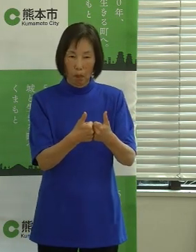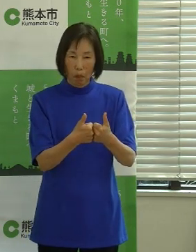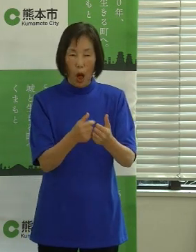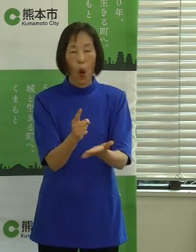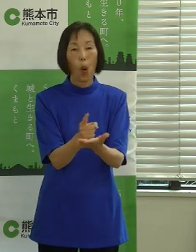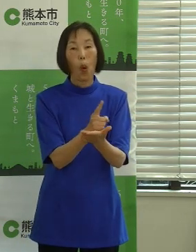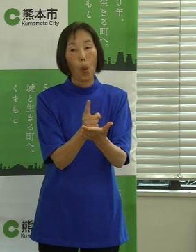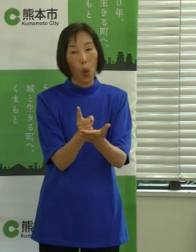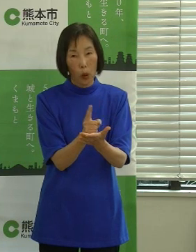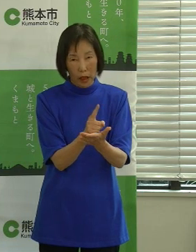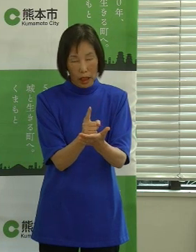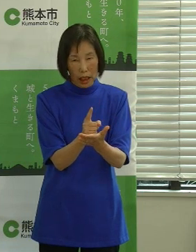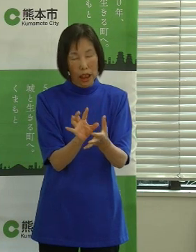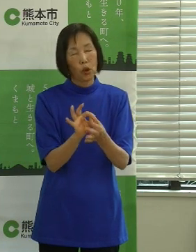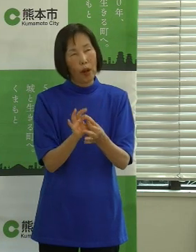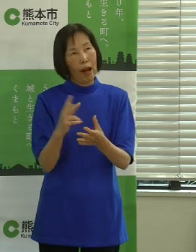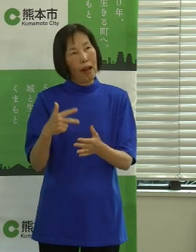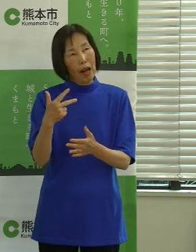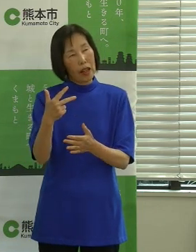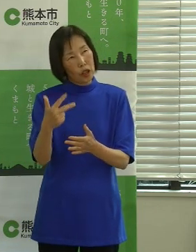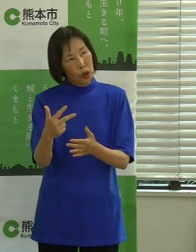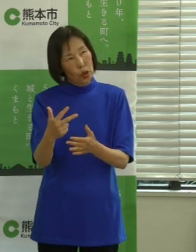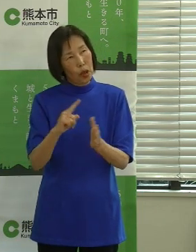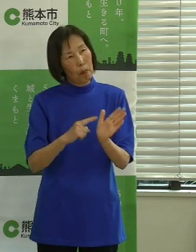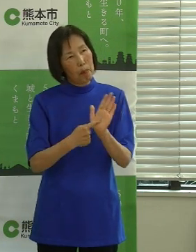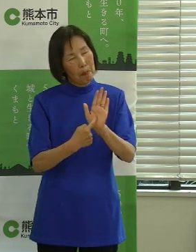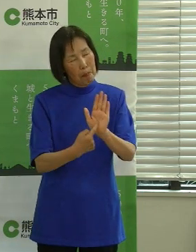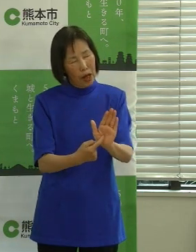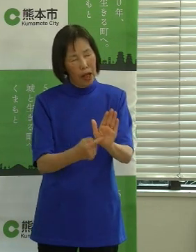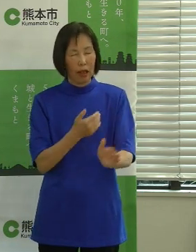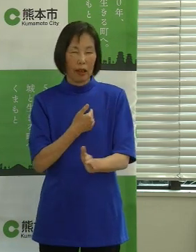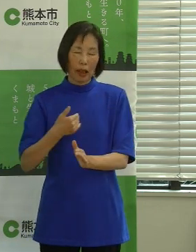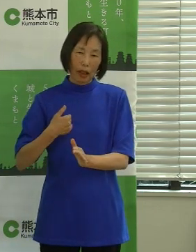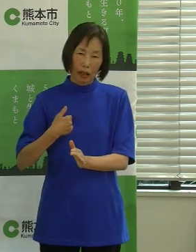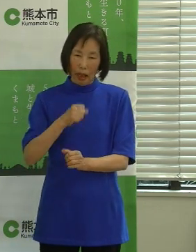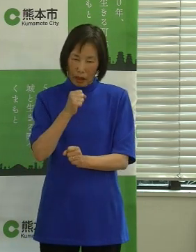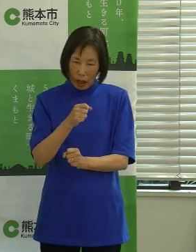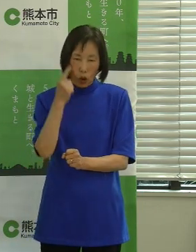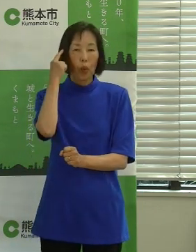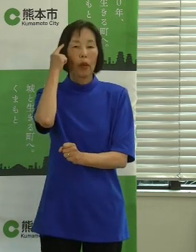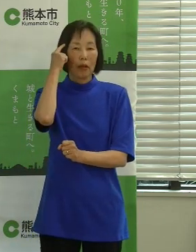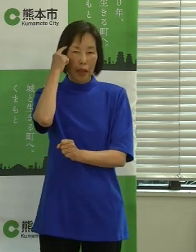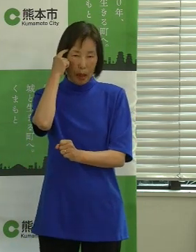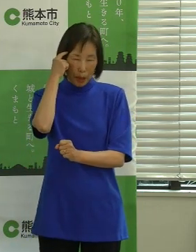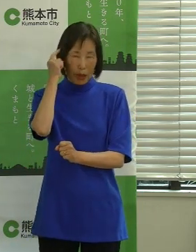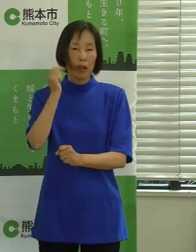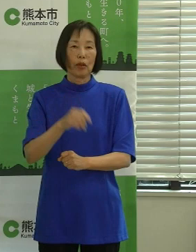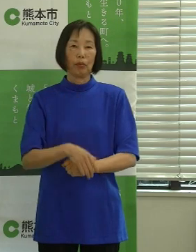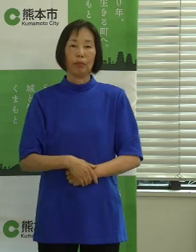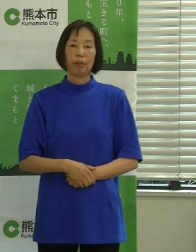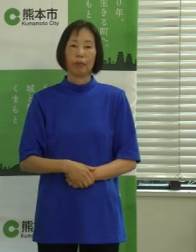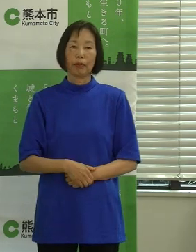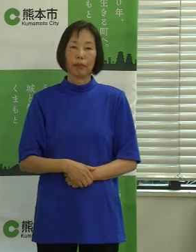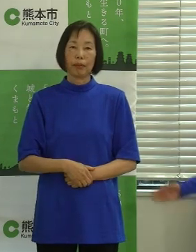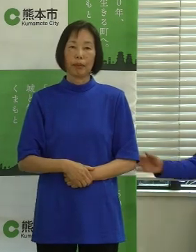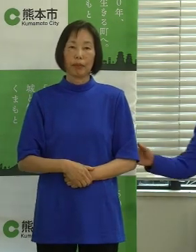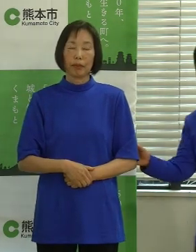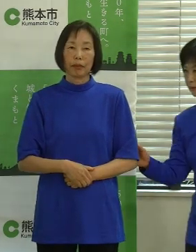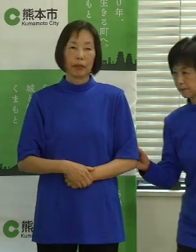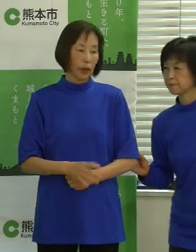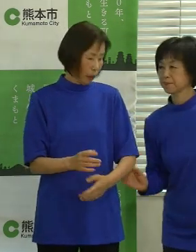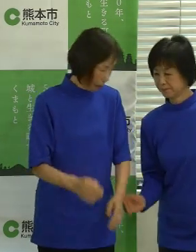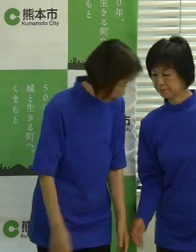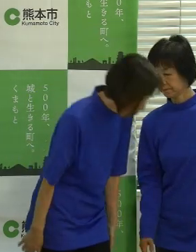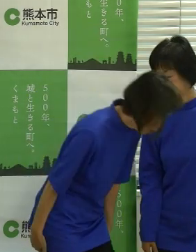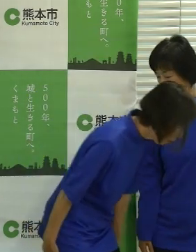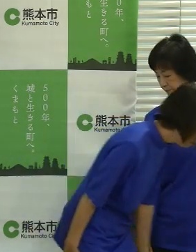方向性については来週ぐらいにお示しできればというふうに思っているところです。 方向